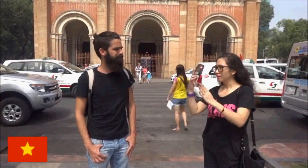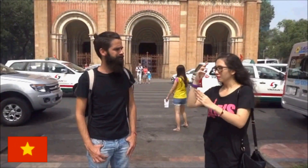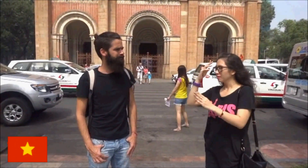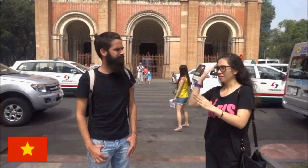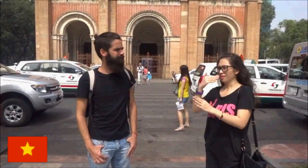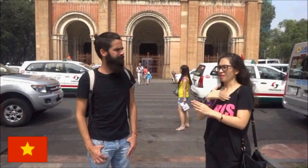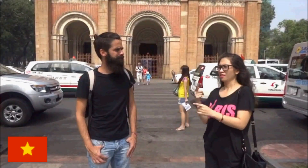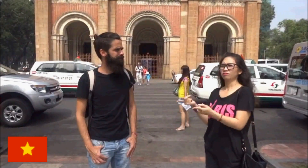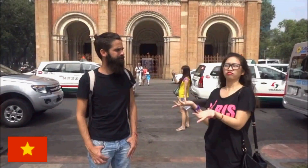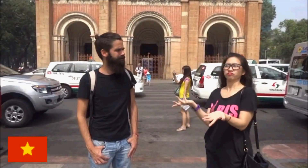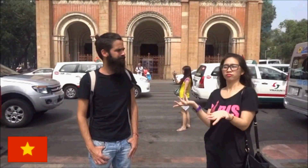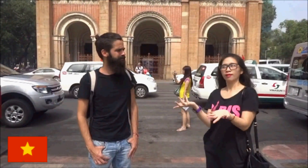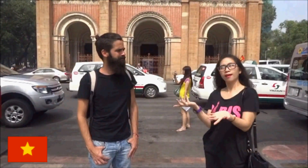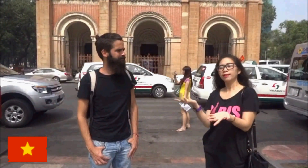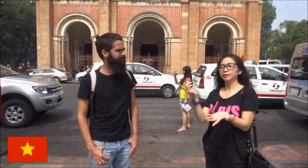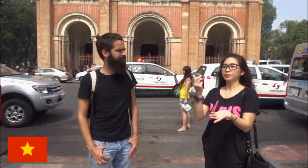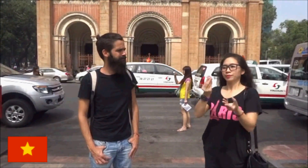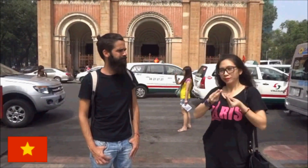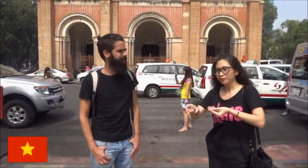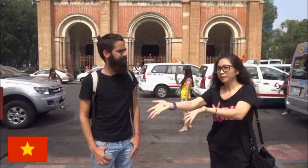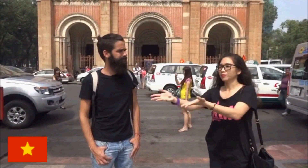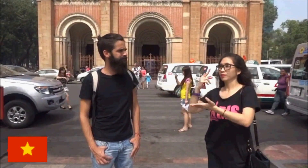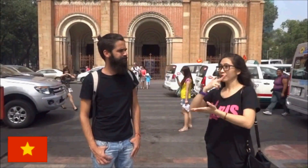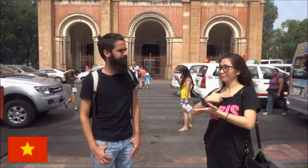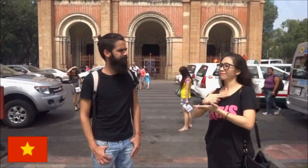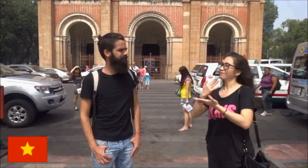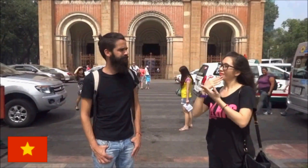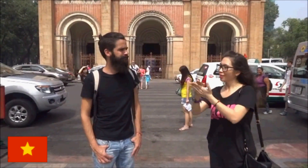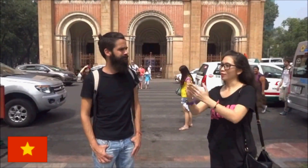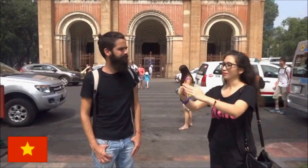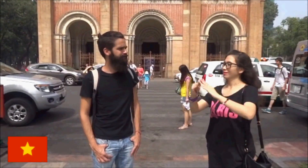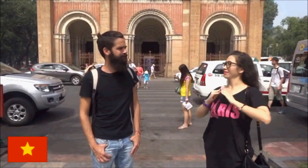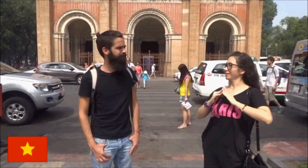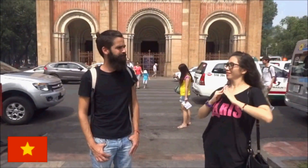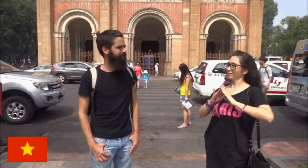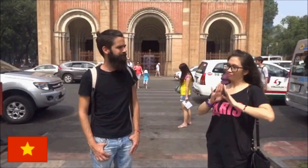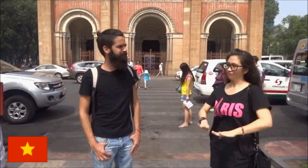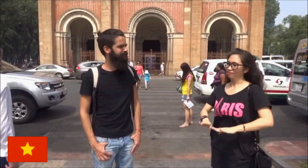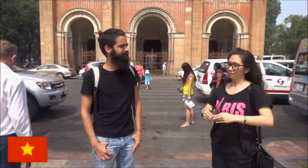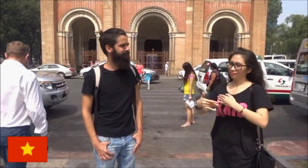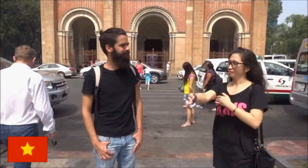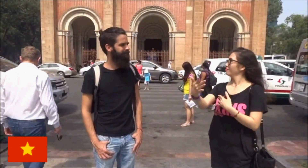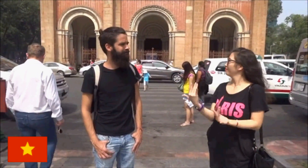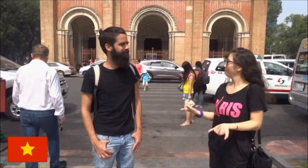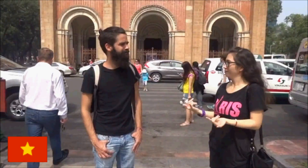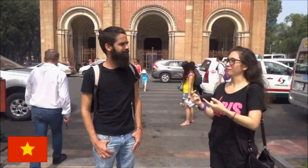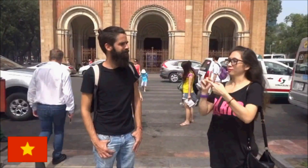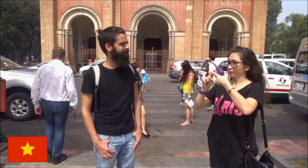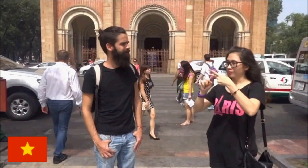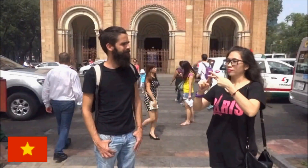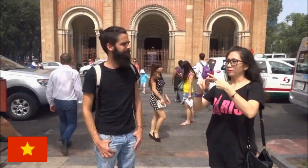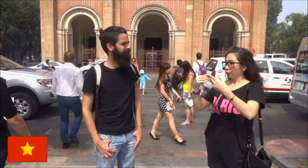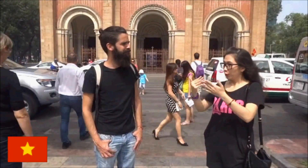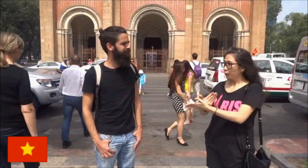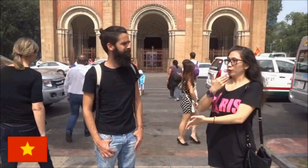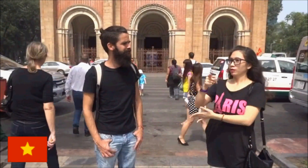d'années, après les Français sont repartis dans leur pays. Et le bâtiment est resté ici, il n'a jamais